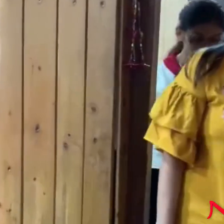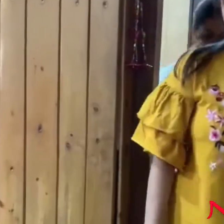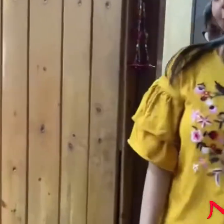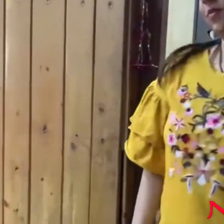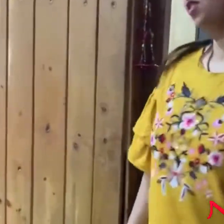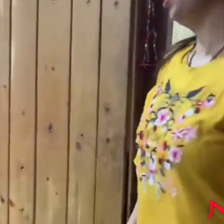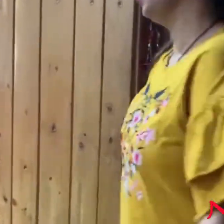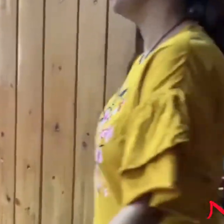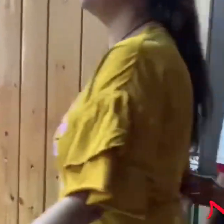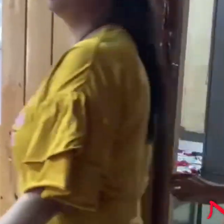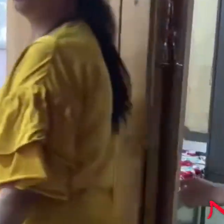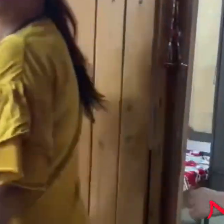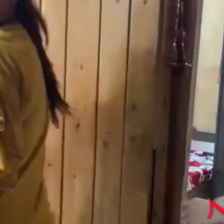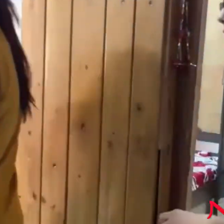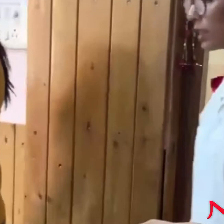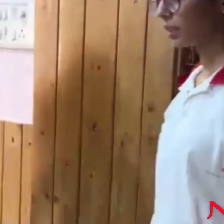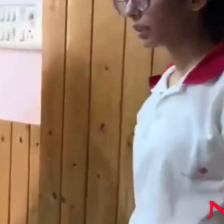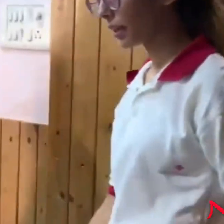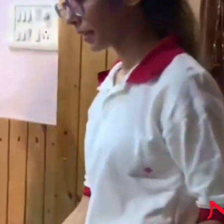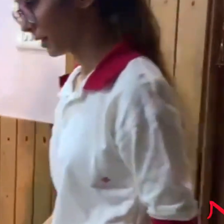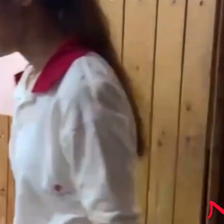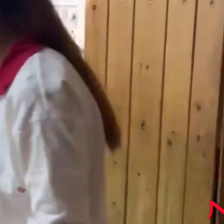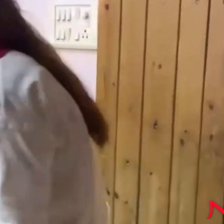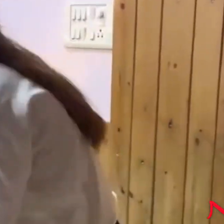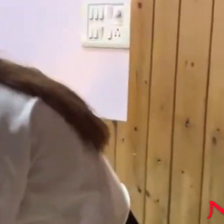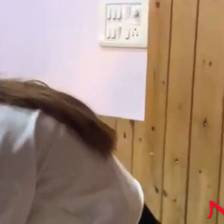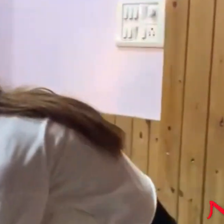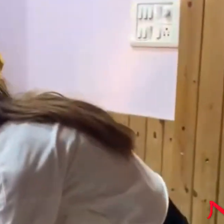रुक जा, सैनिटाइजर में बॉल ले लेते ठीक है,